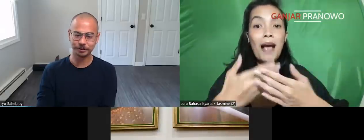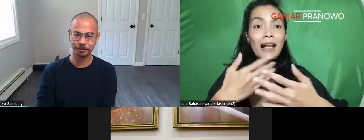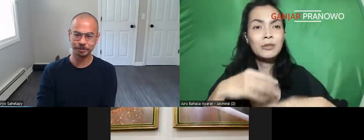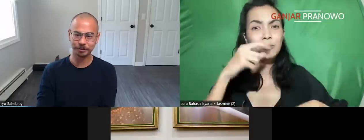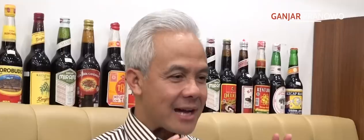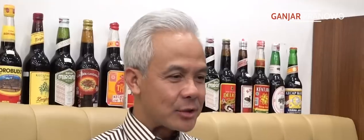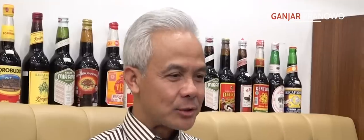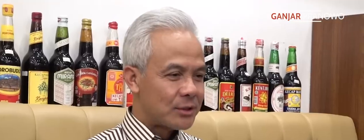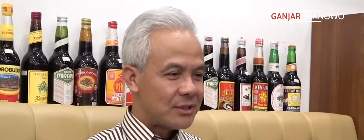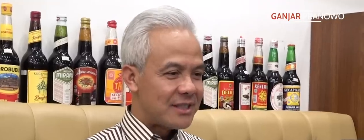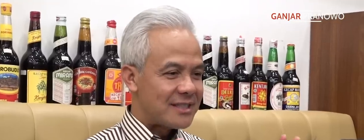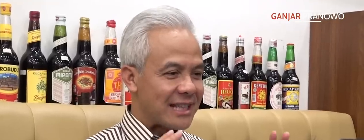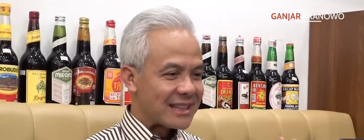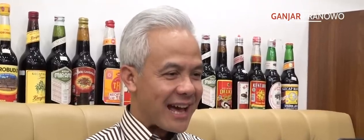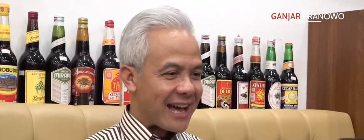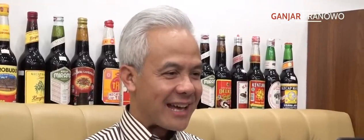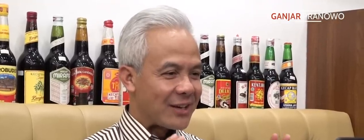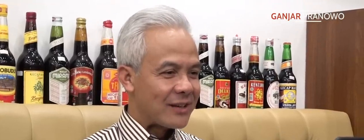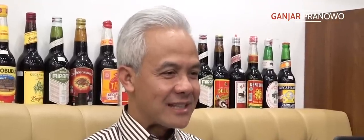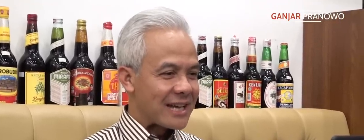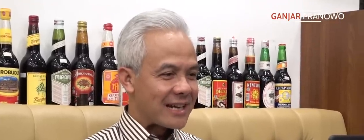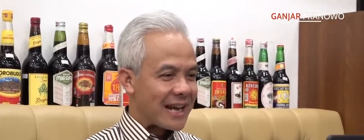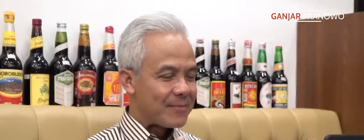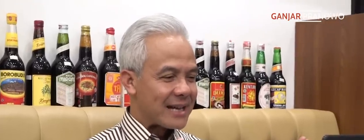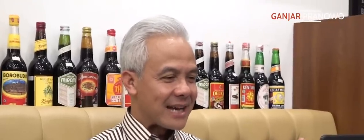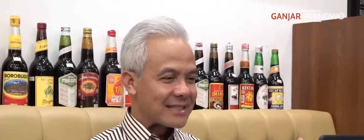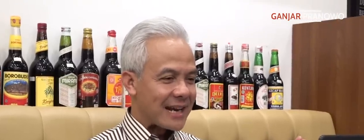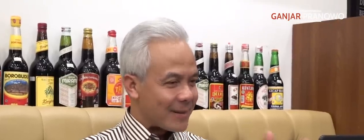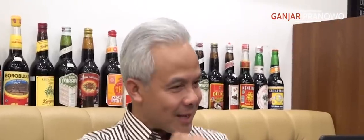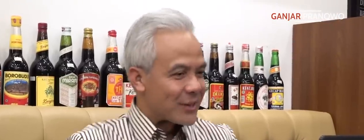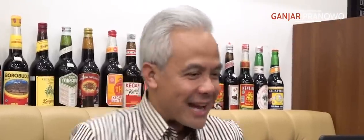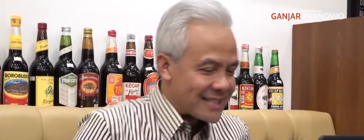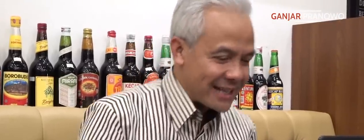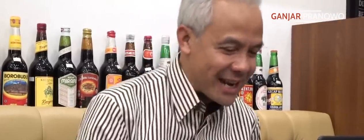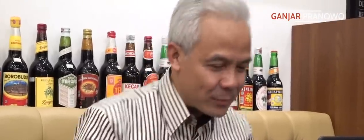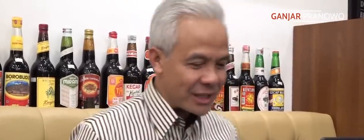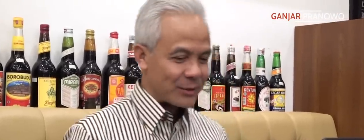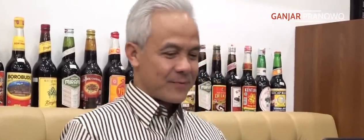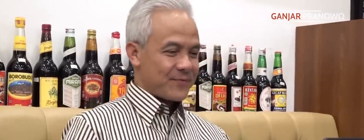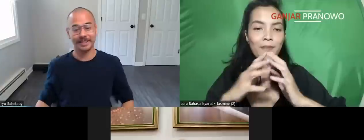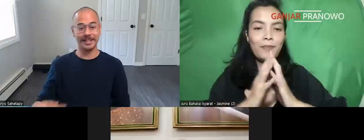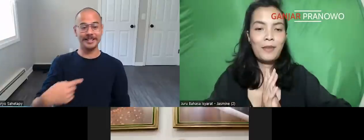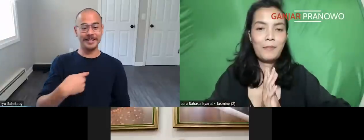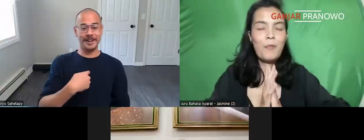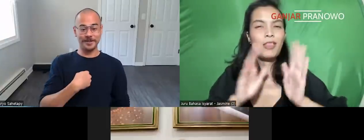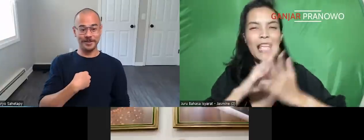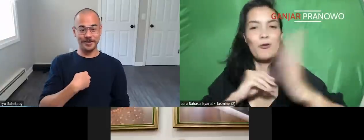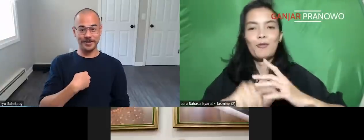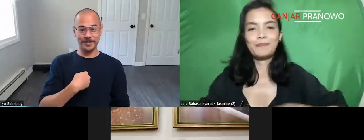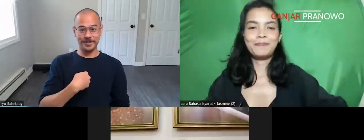dan tentu saja aku cinta Indonesia dalam bahasa isyarat tapi kamu yang ngajarin aku mauu